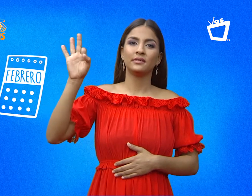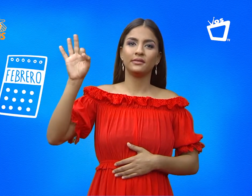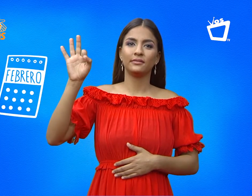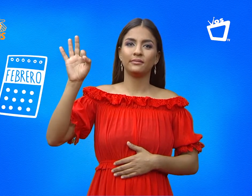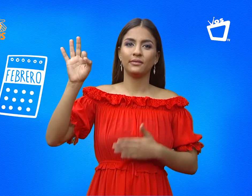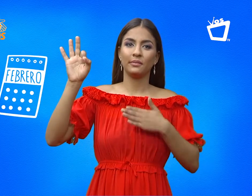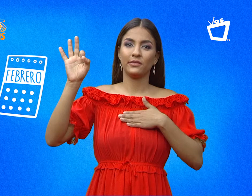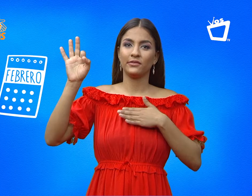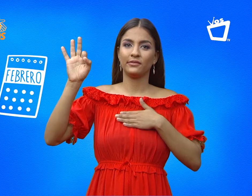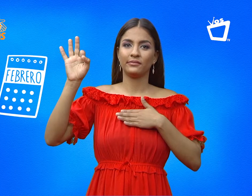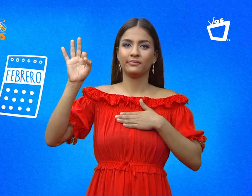febrero